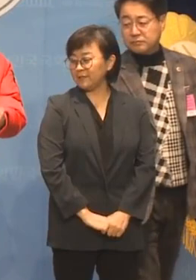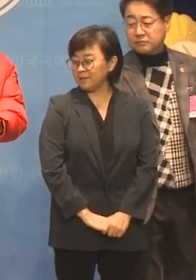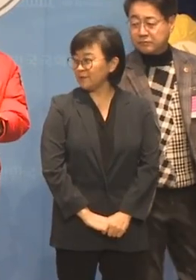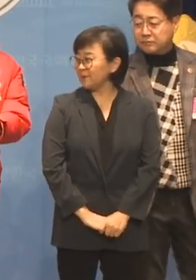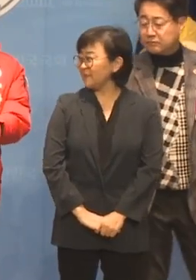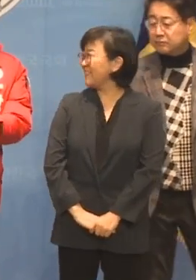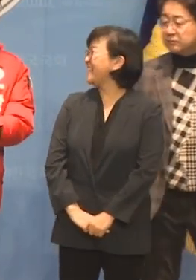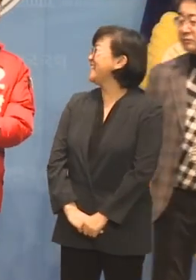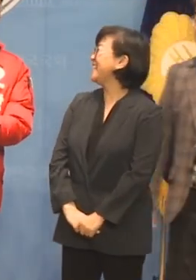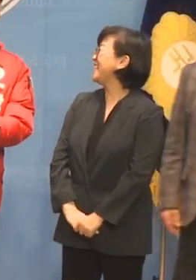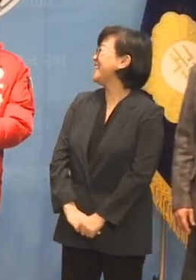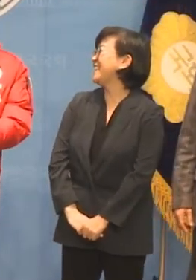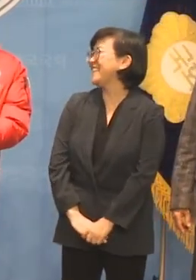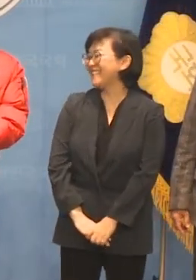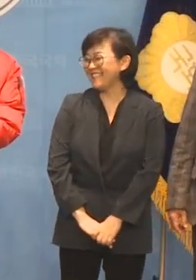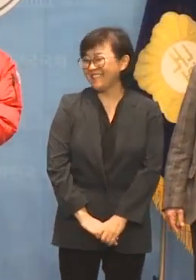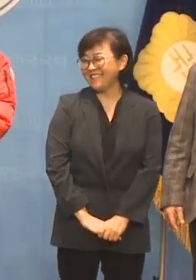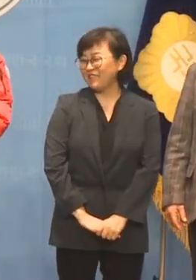천천히.